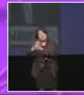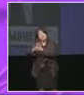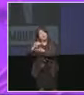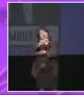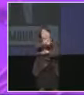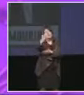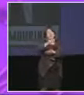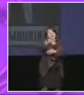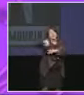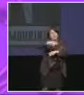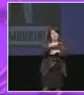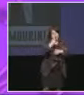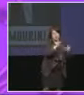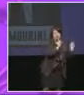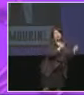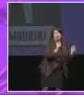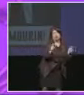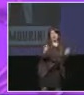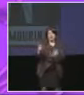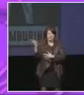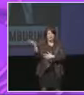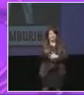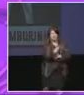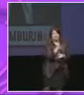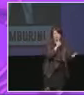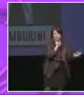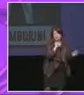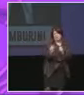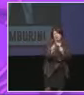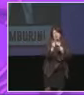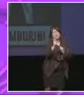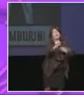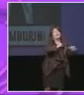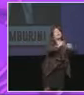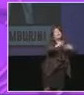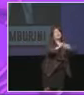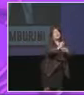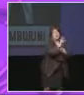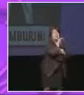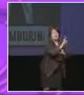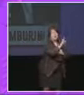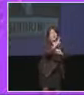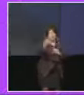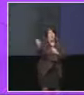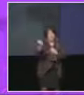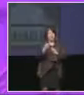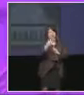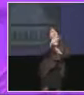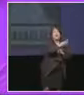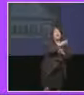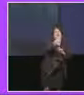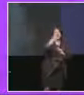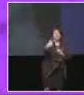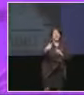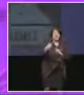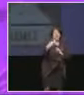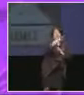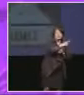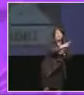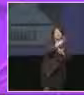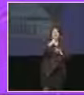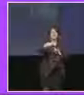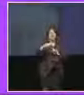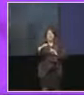dialogheranno fra di loro sul futuro del paese sempre il giornalismo prima Marco Travaglio Peter Gomez Beppe Severnini Antonio